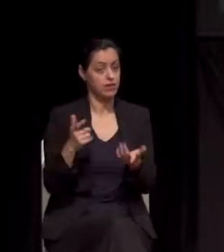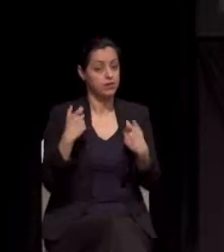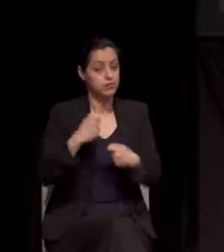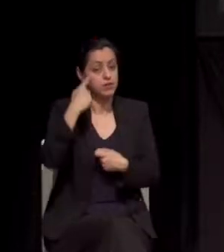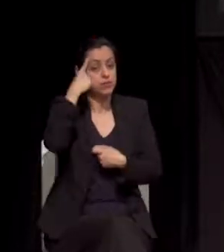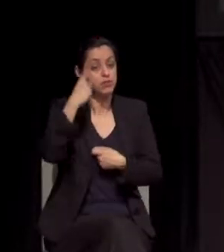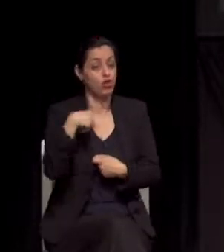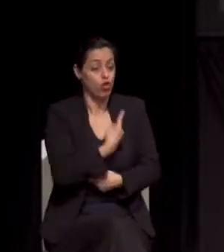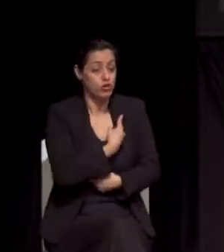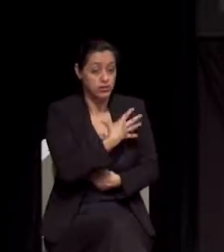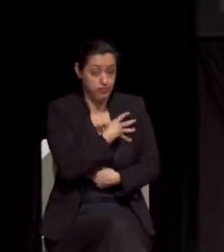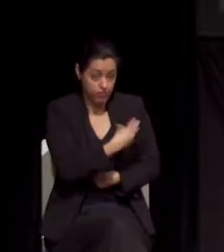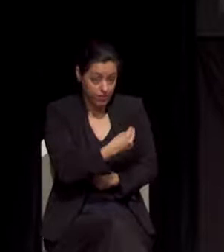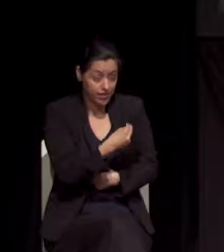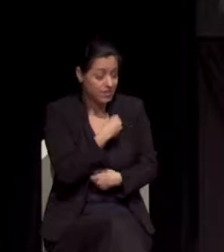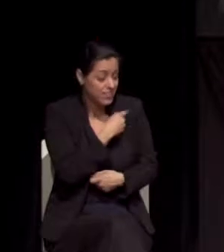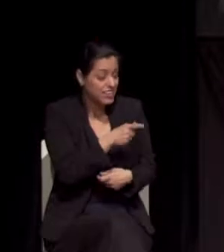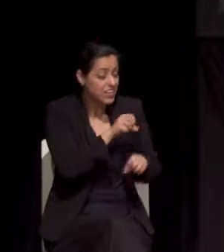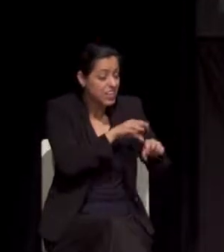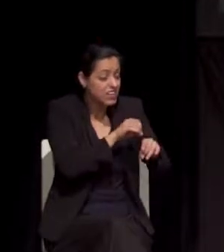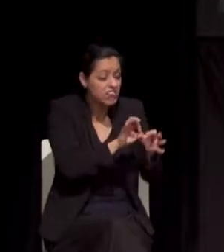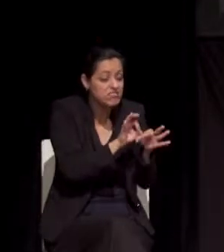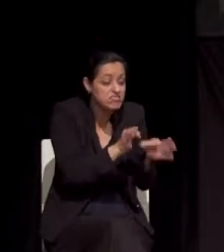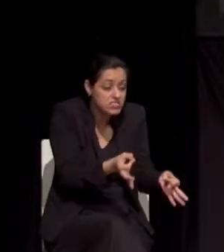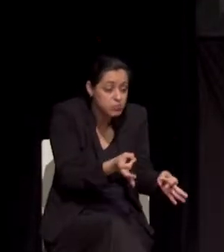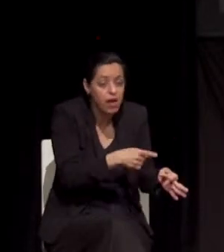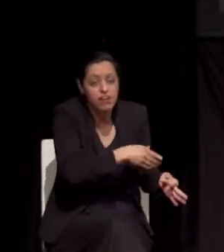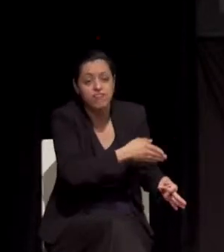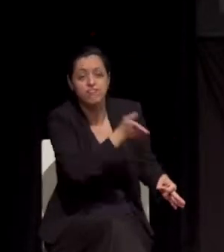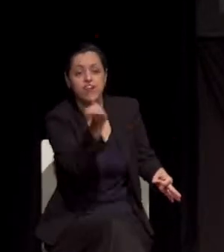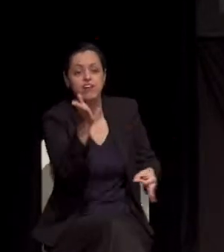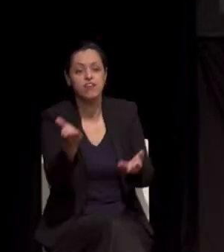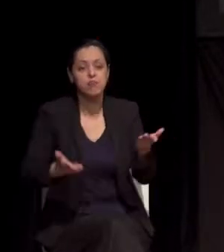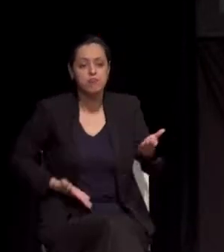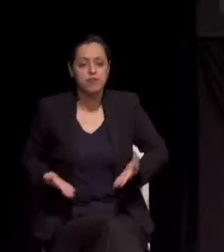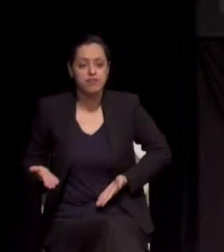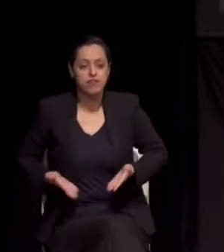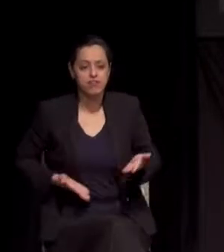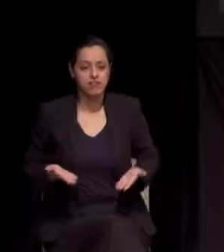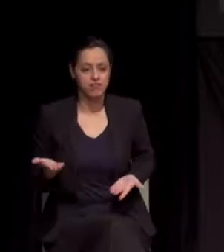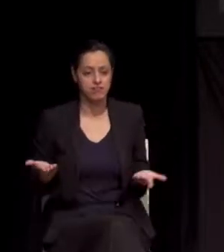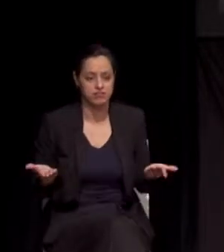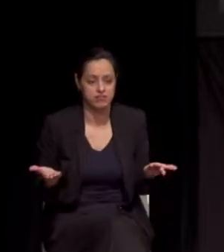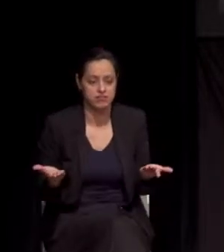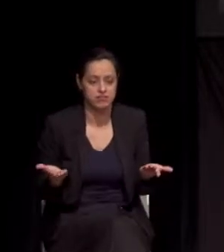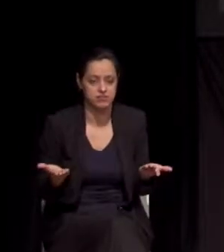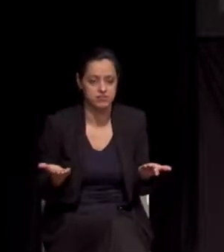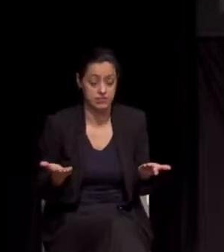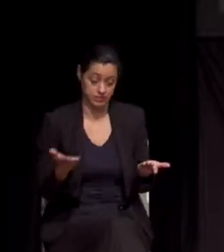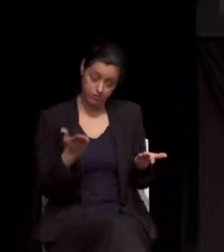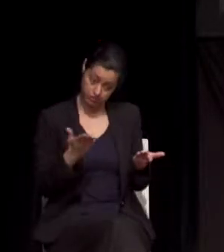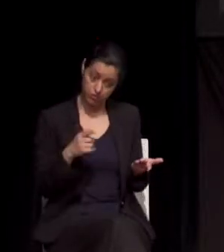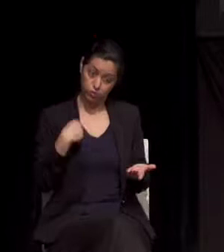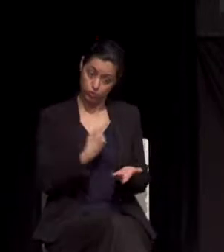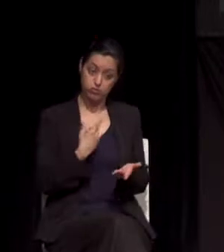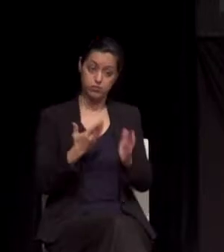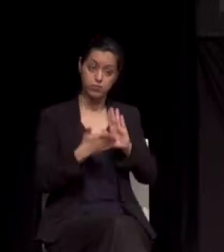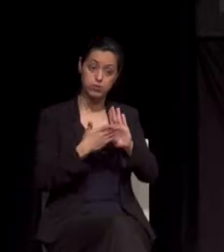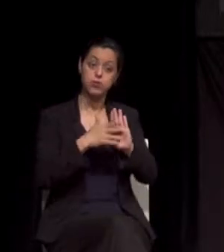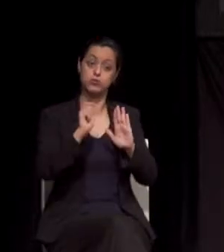serem empregados dessas pessoas que vão para as escolas particulares. Então, a proposta nossa, mais que tudo, tem que